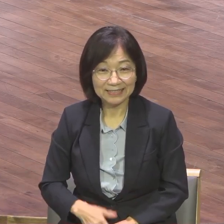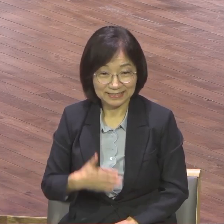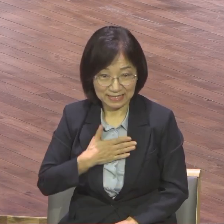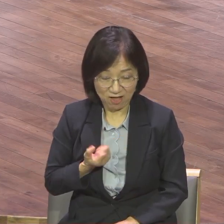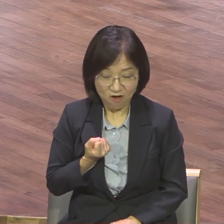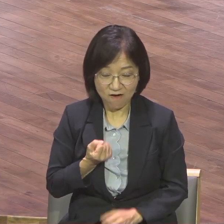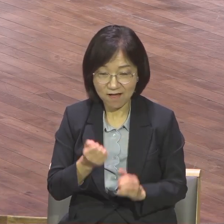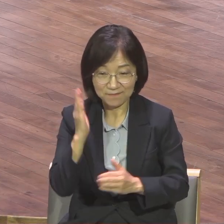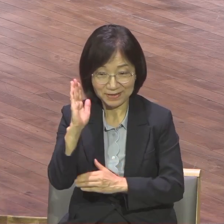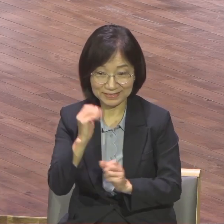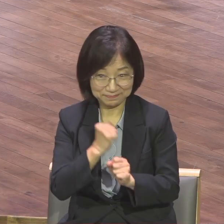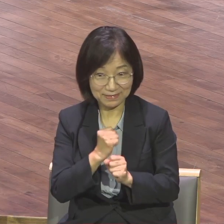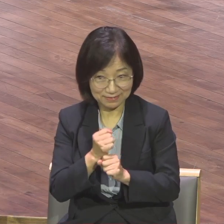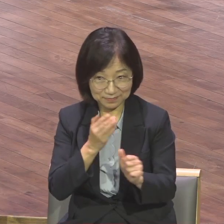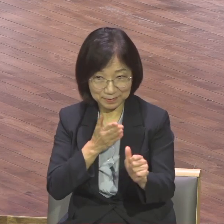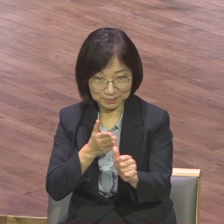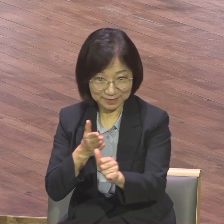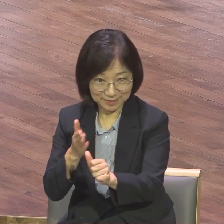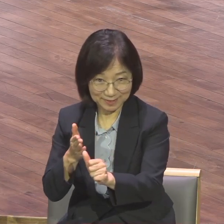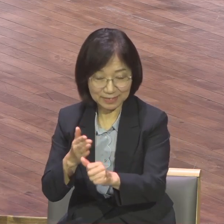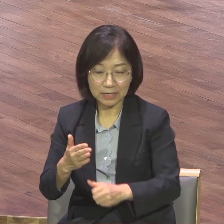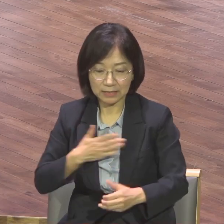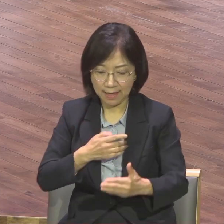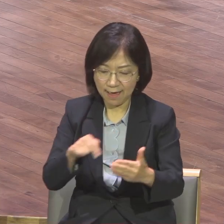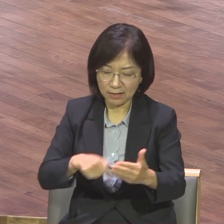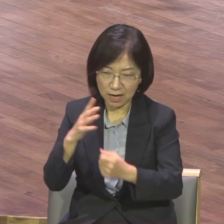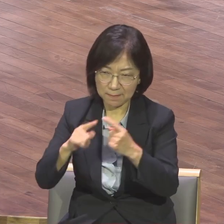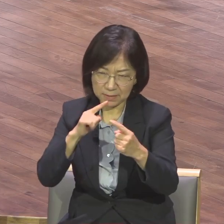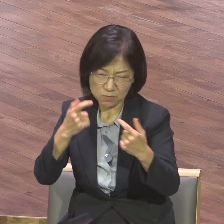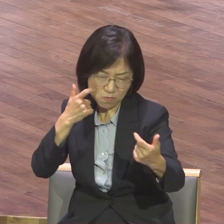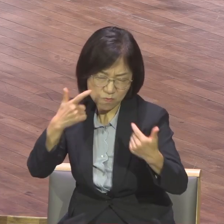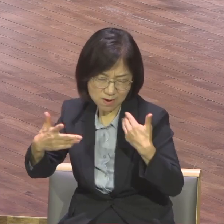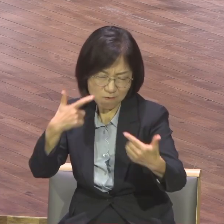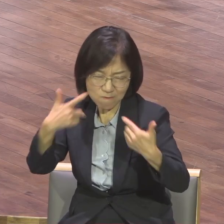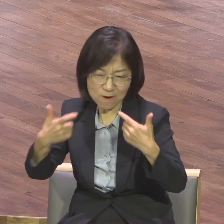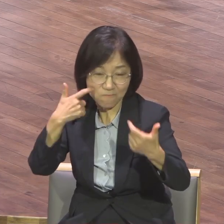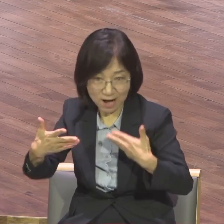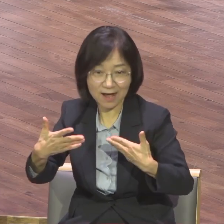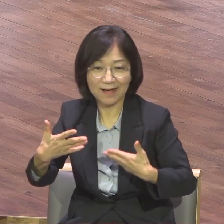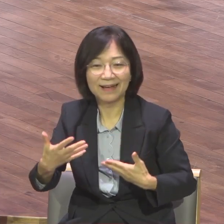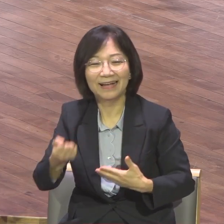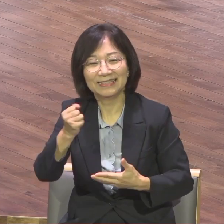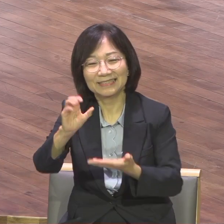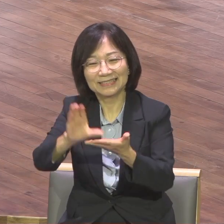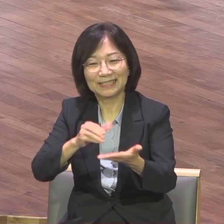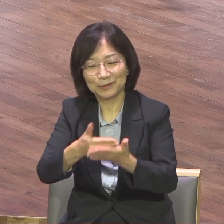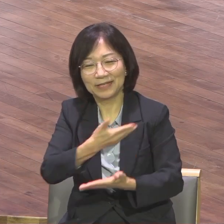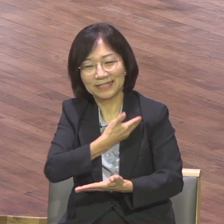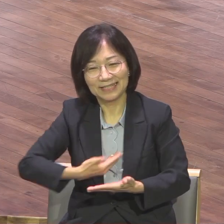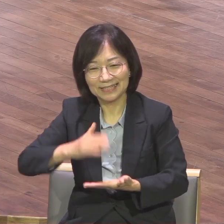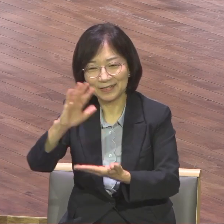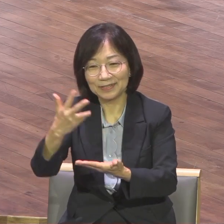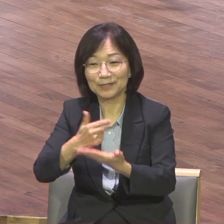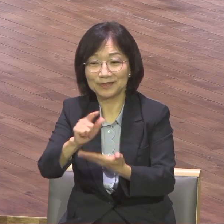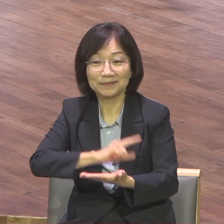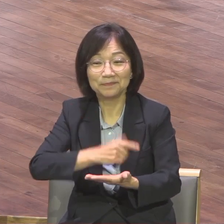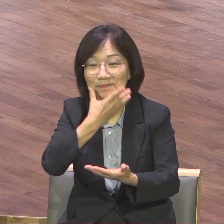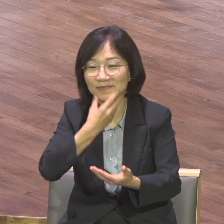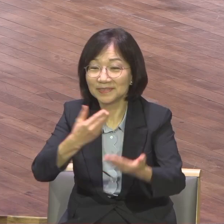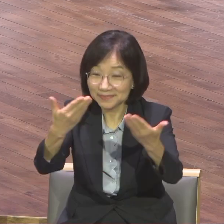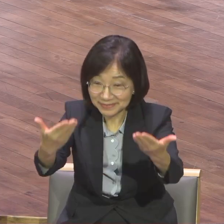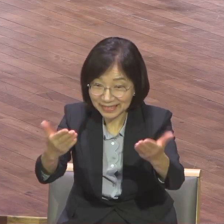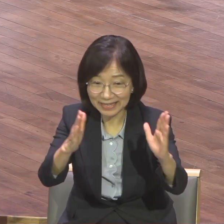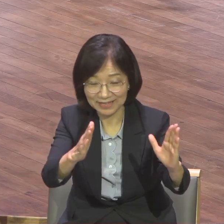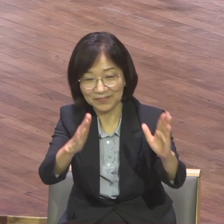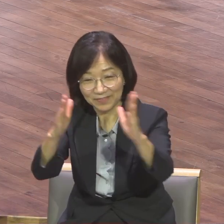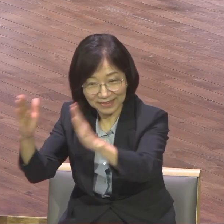그래서 말씀의 망대를 내 안에 견고히 세우는 그리스도의 절대 지도자들 다 되시기를 주님으로 축복합니다.